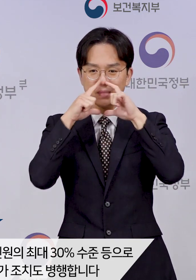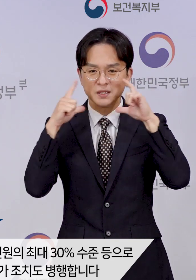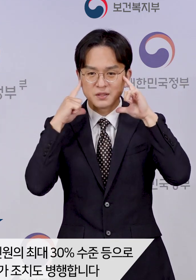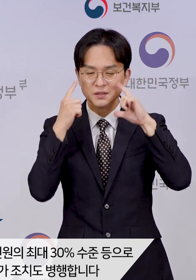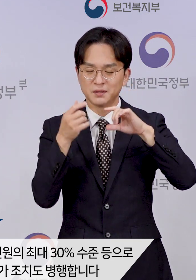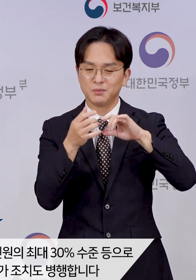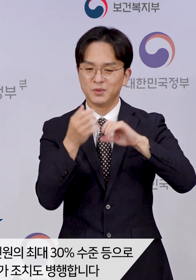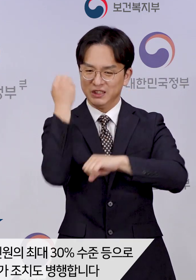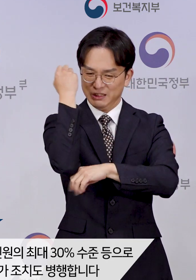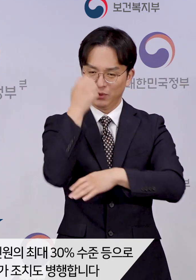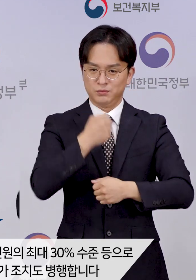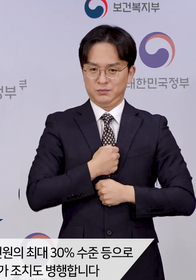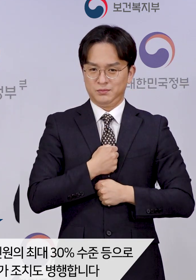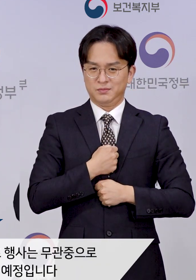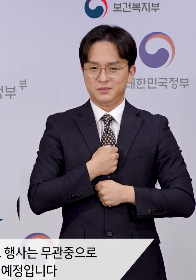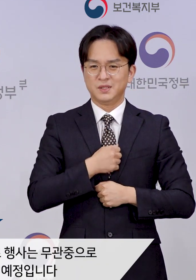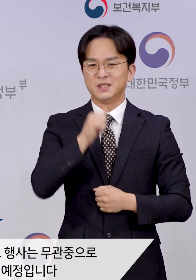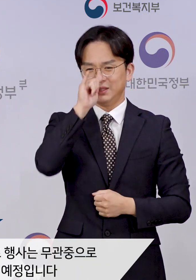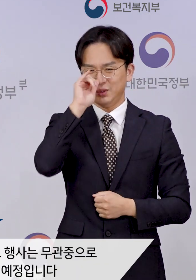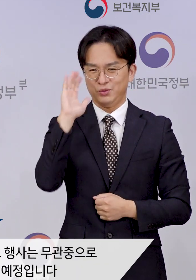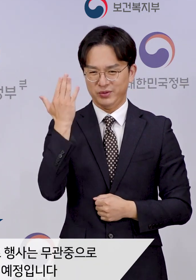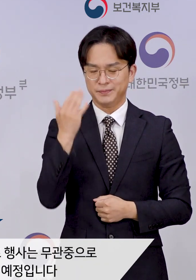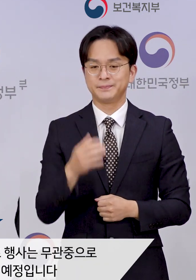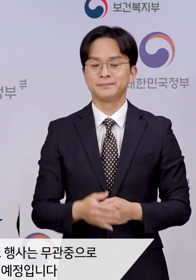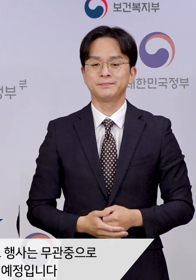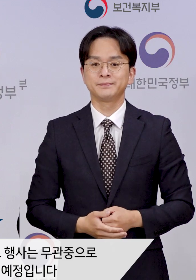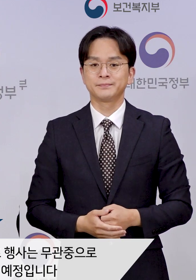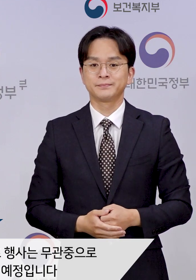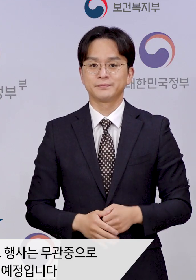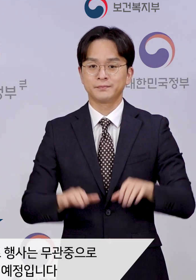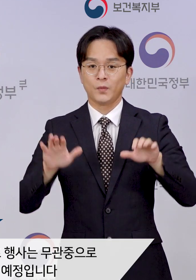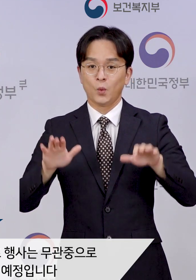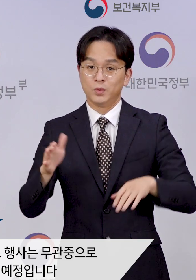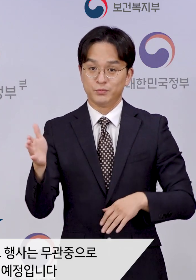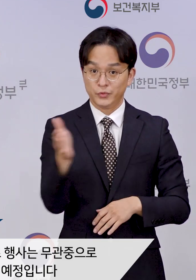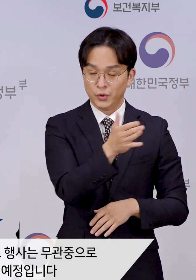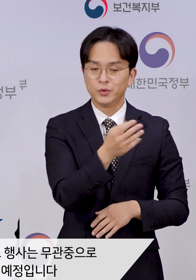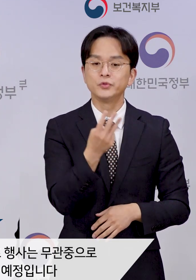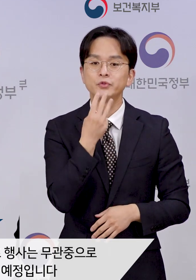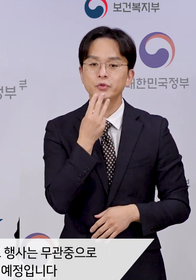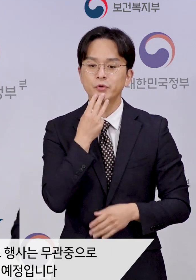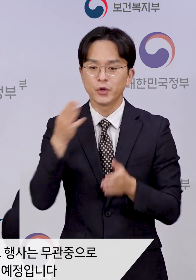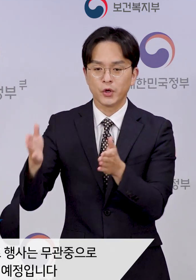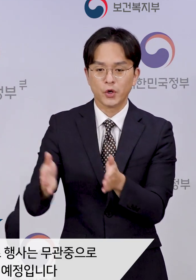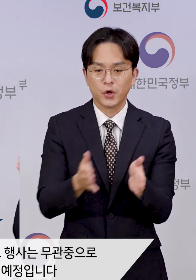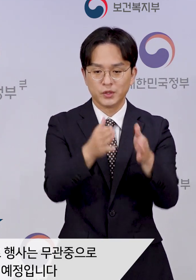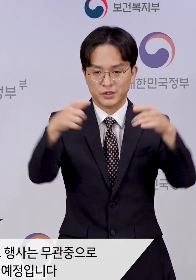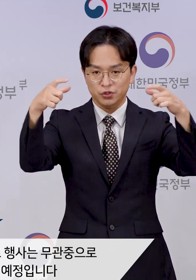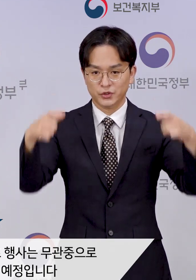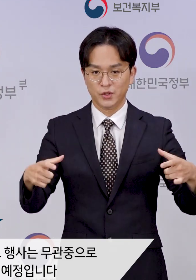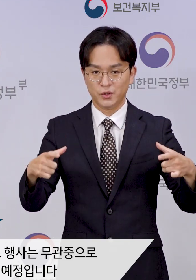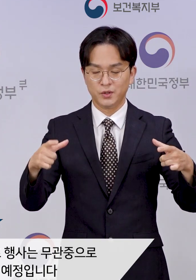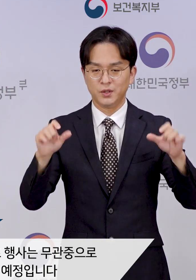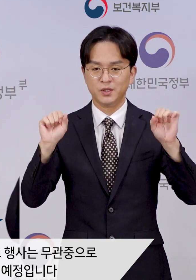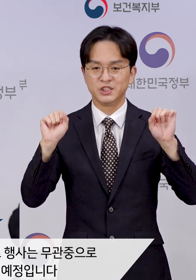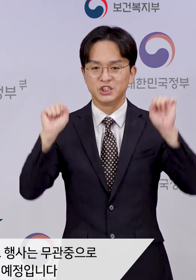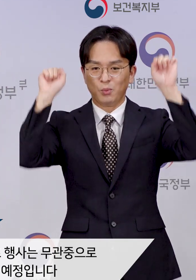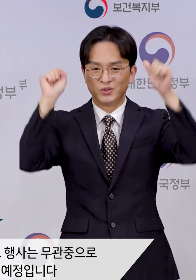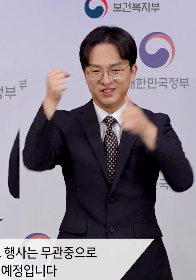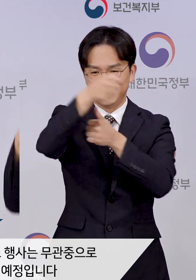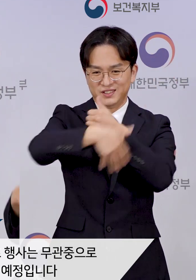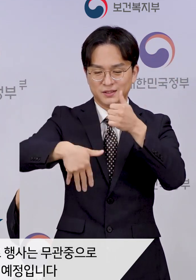조치도 병행합니다. 오늘부터 서울과 경기 지역 총 11개 경기장의 프로스포츠